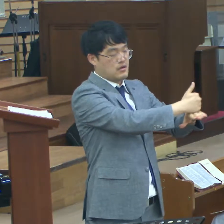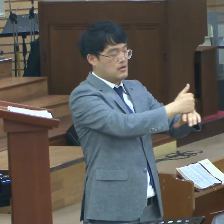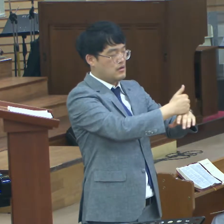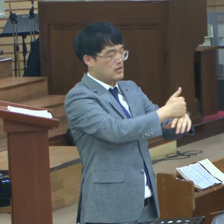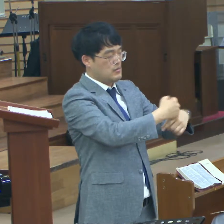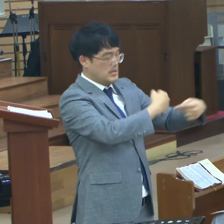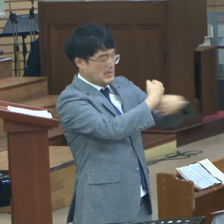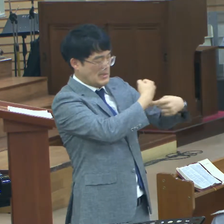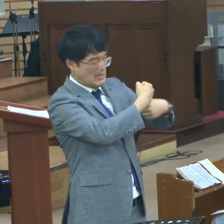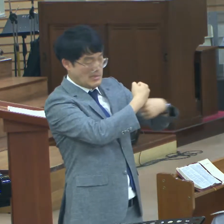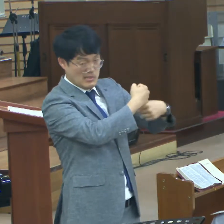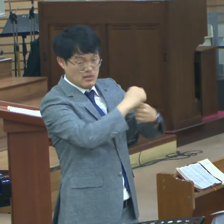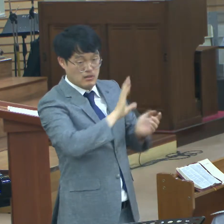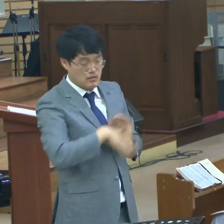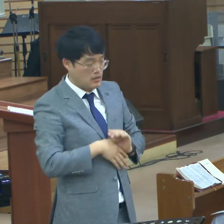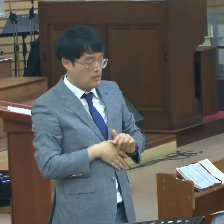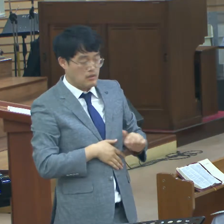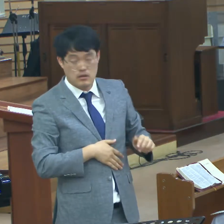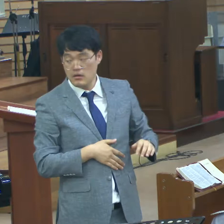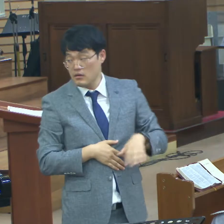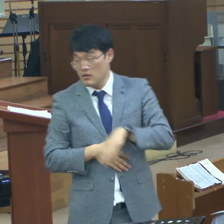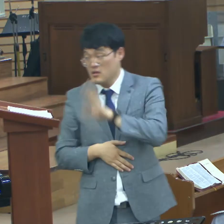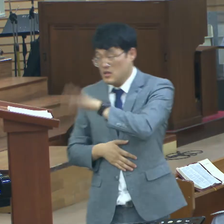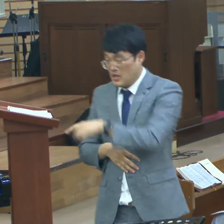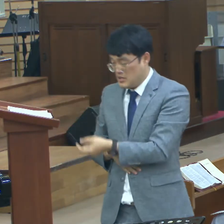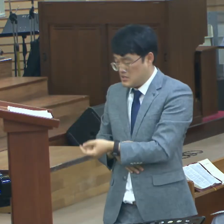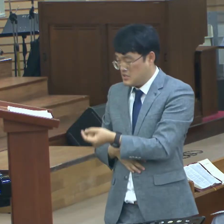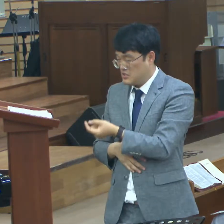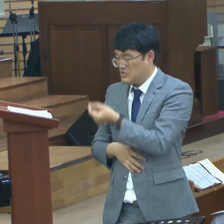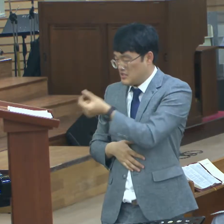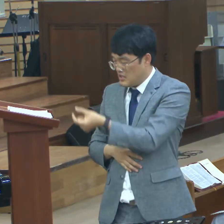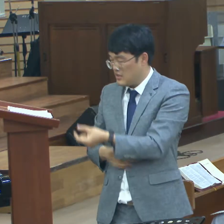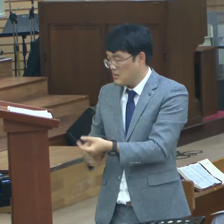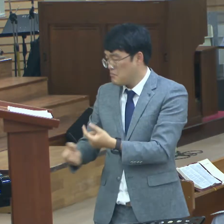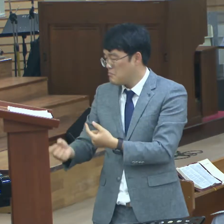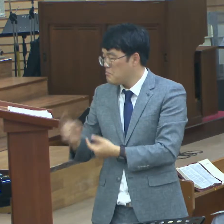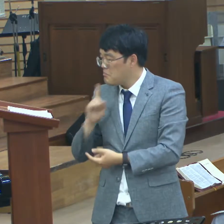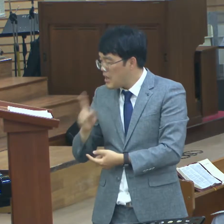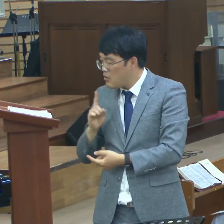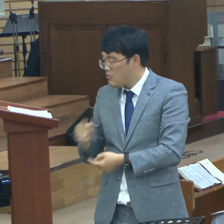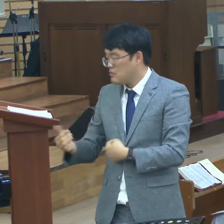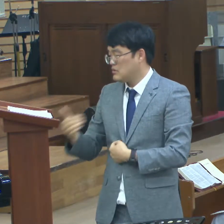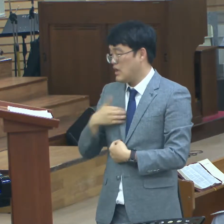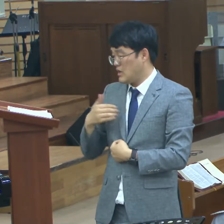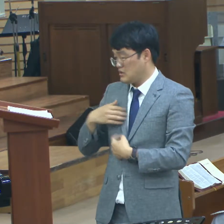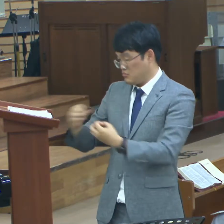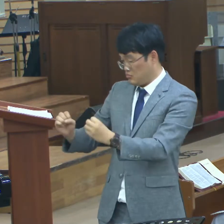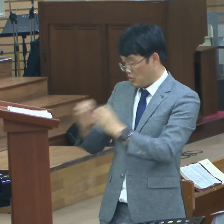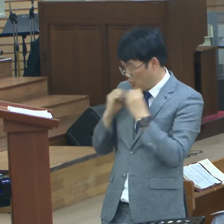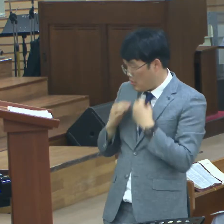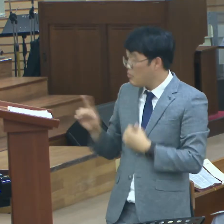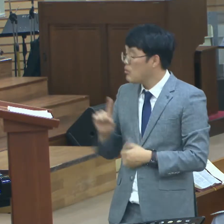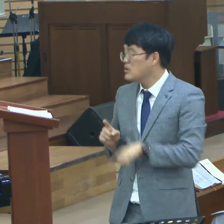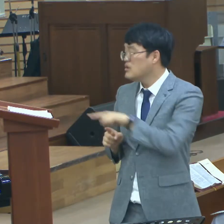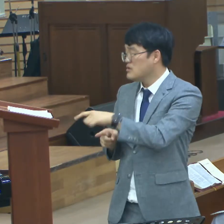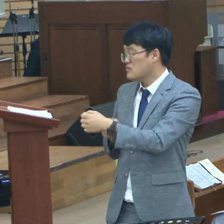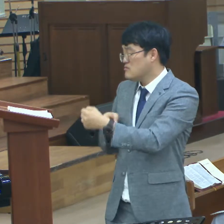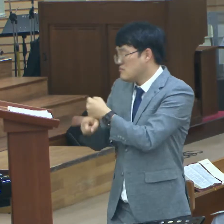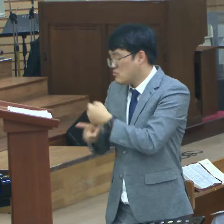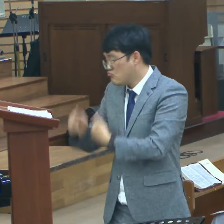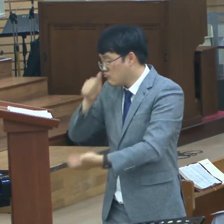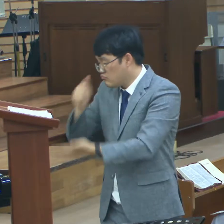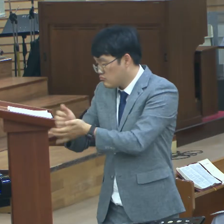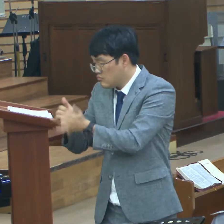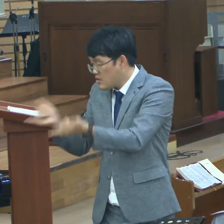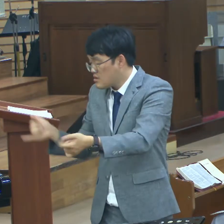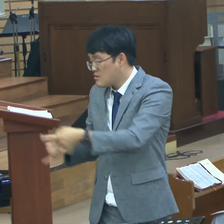말로 나를 권하여 그리스도인이 되게 하려 하는도다. 야, 너 나한테 지금 전도하는 거야? 너 신문 받고 있는 죄수 주제에 나한테 말을